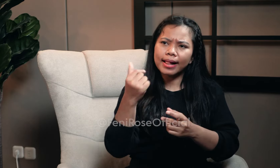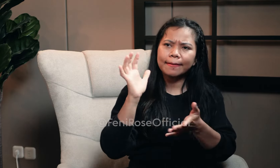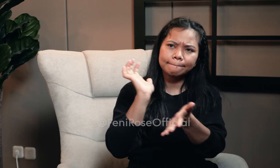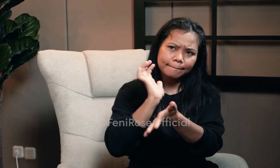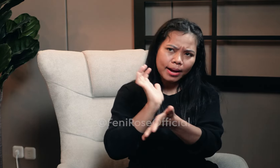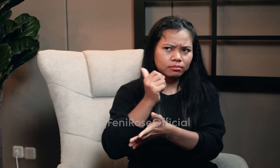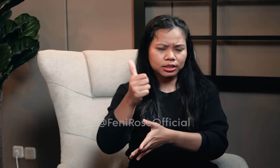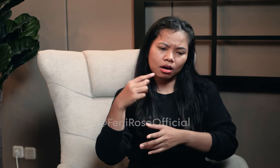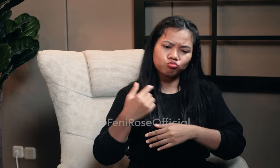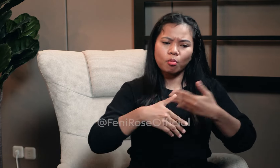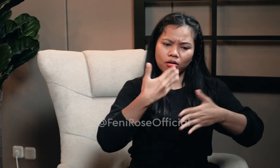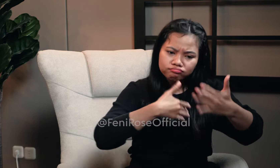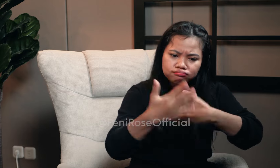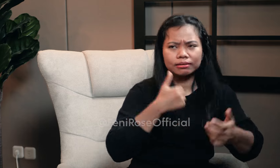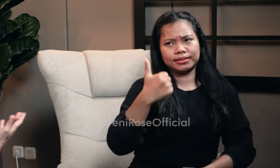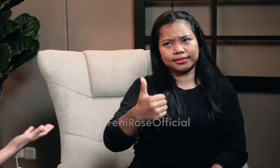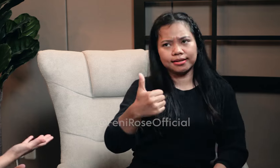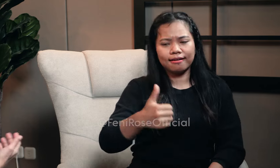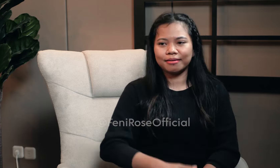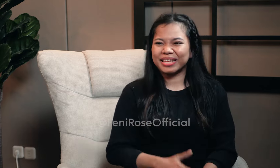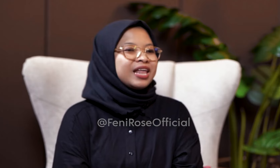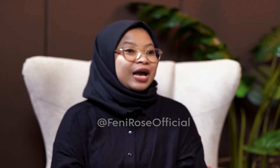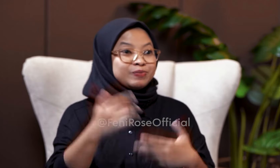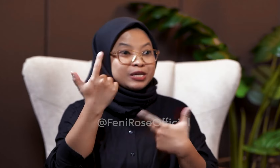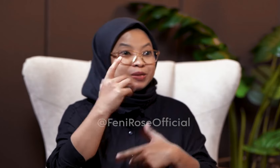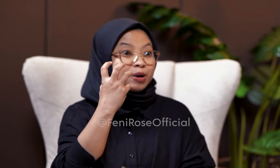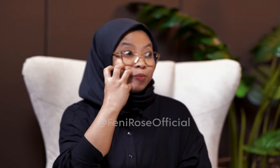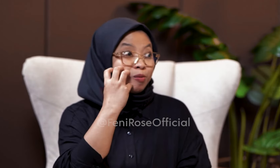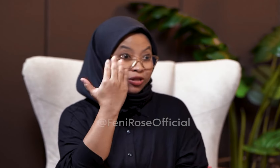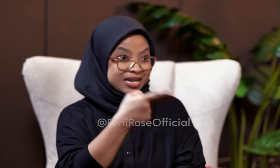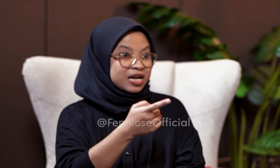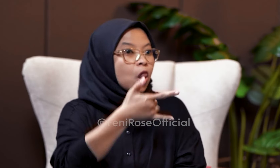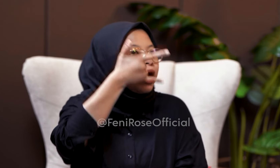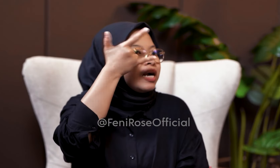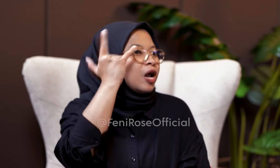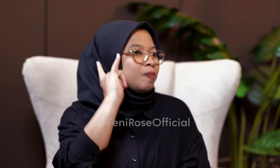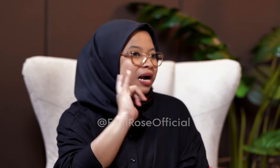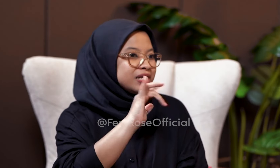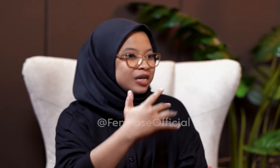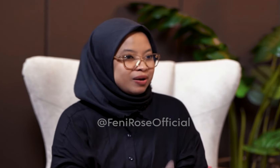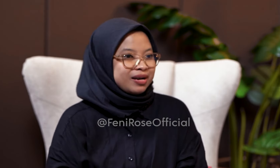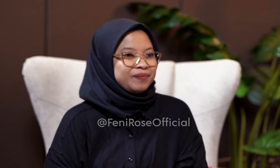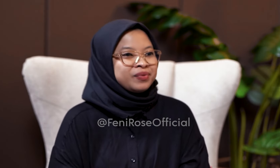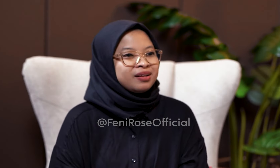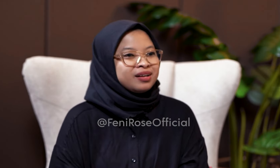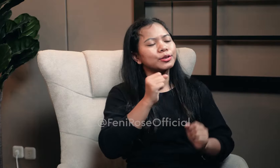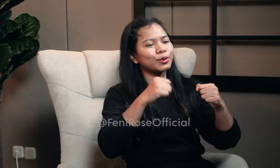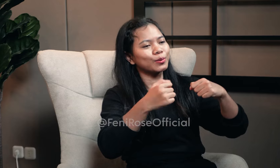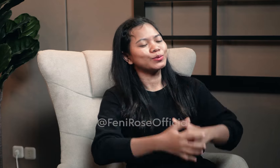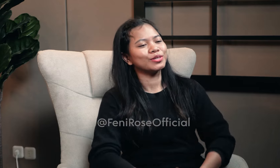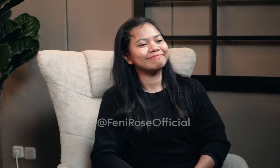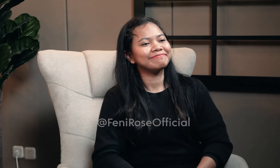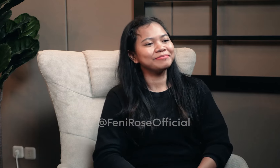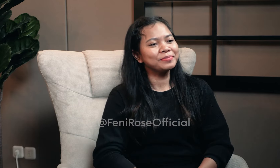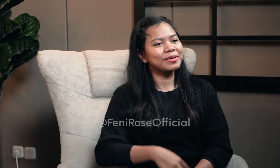bulan tapi saya langsung memberikan pekerjaaninya pakar Kalau Pak Ganjar gimana Iya ya betul